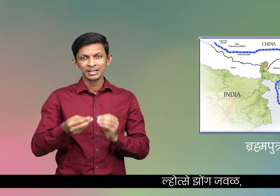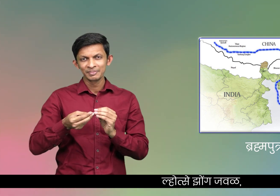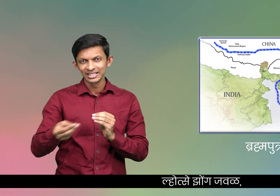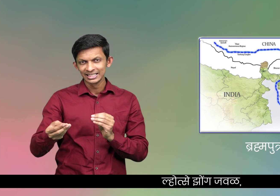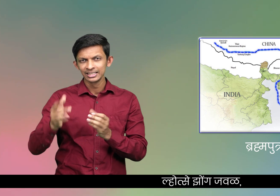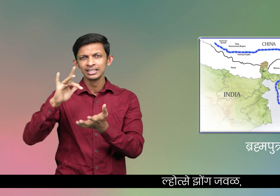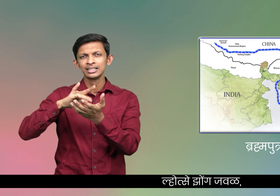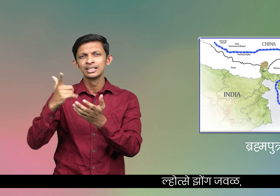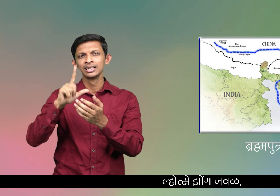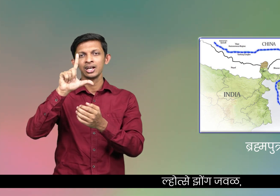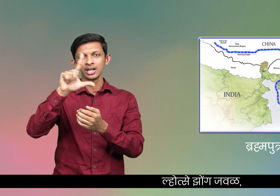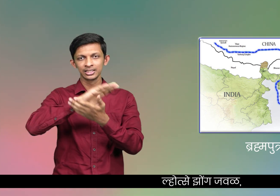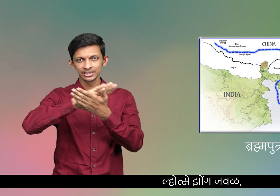लोत्से झोंगजवळ